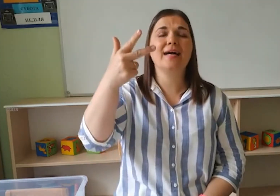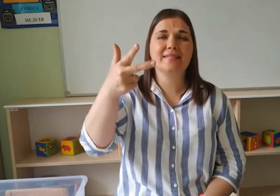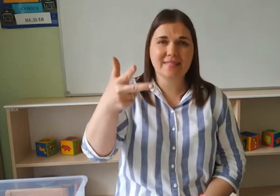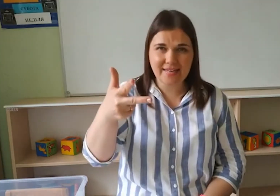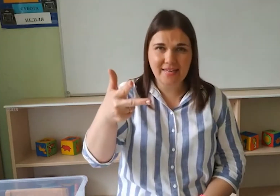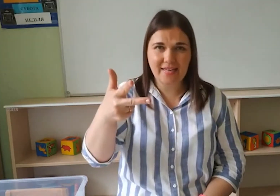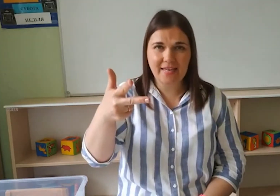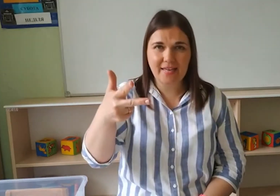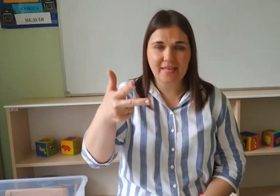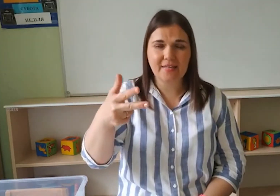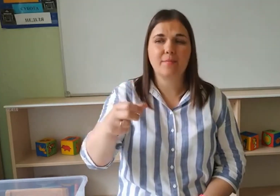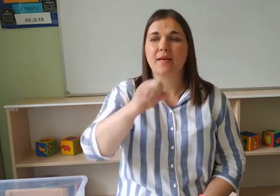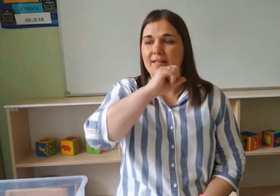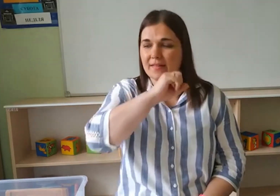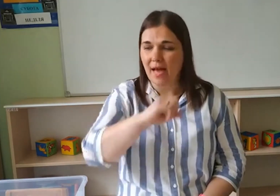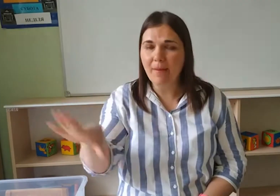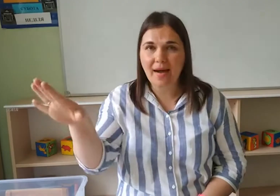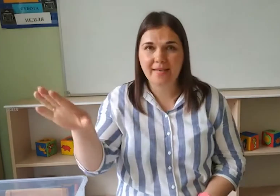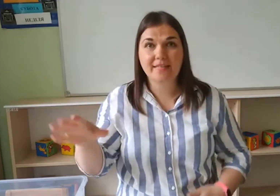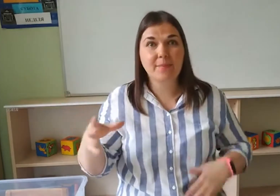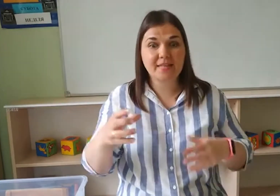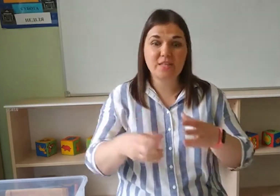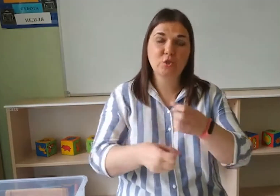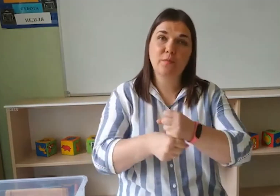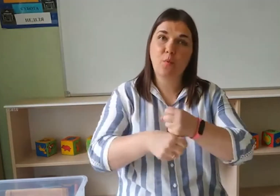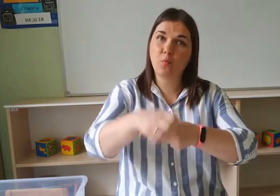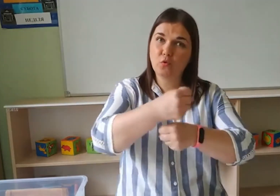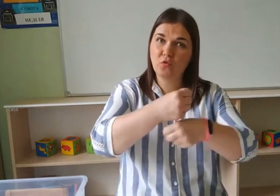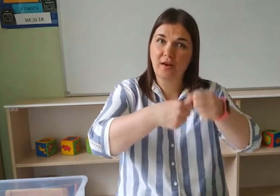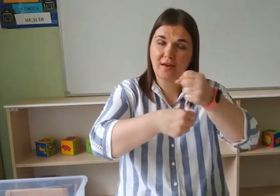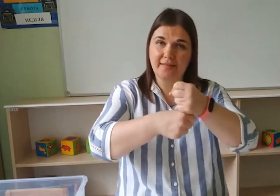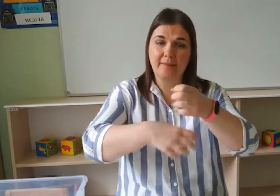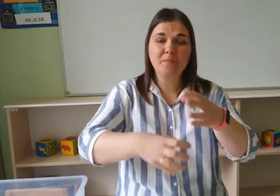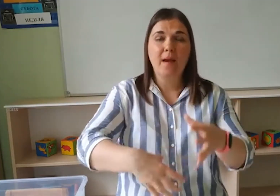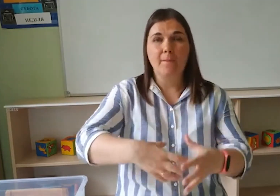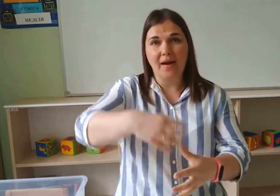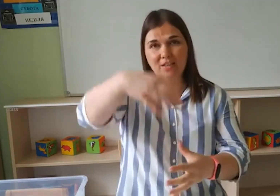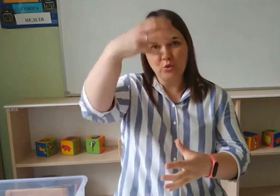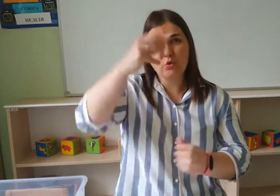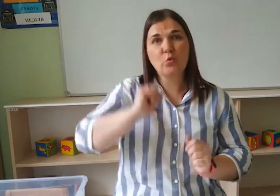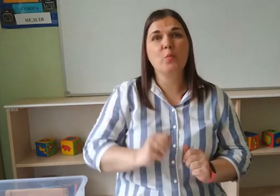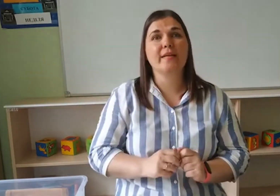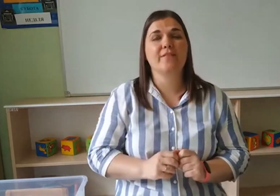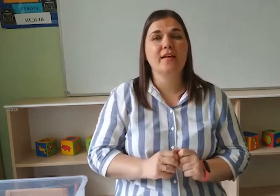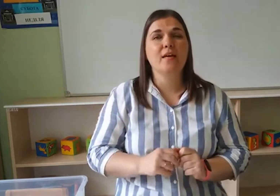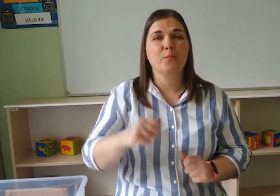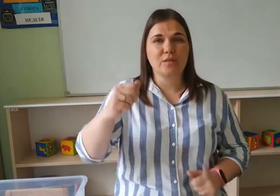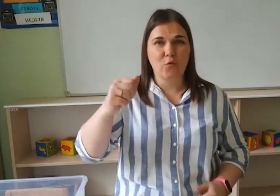три, там, ламай. Наприклад, якщо ви побудували башню з кубиків,